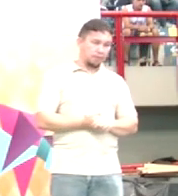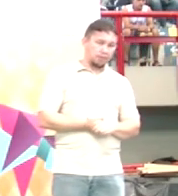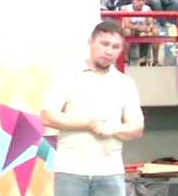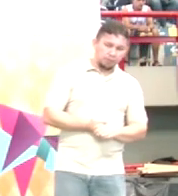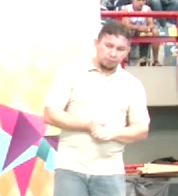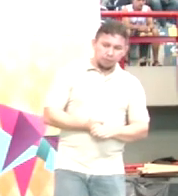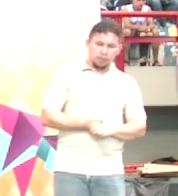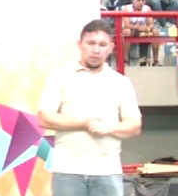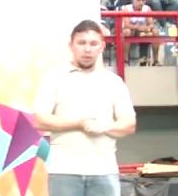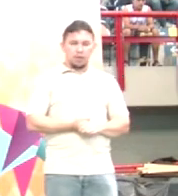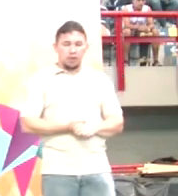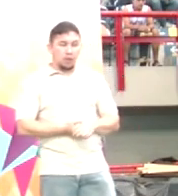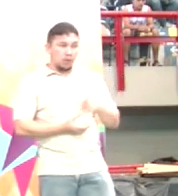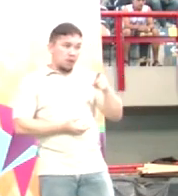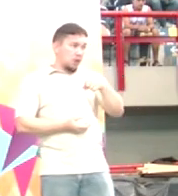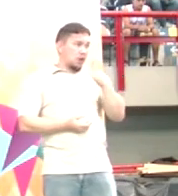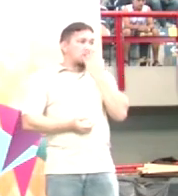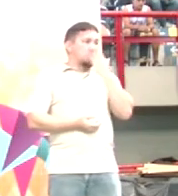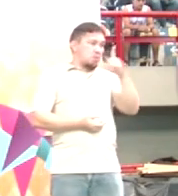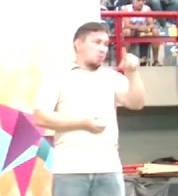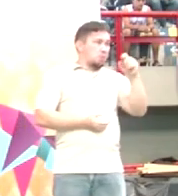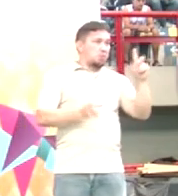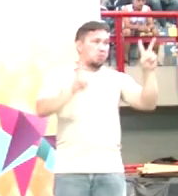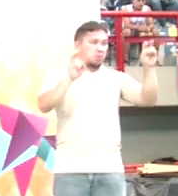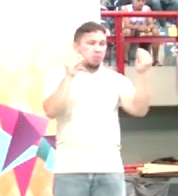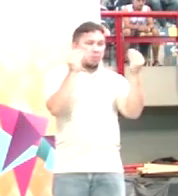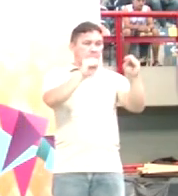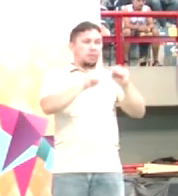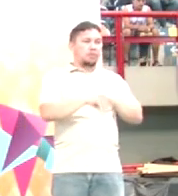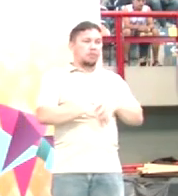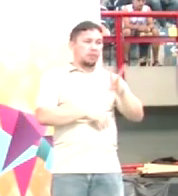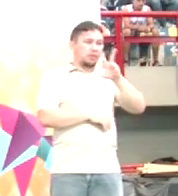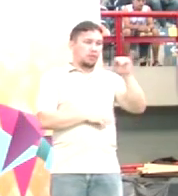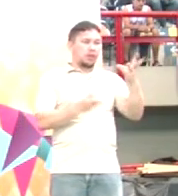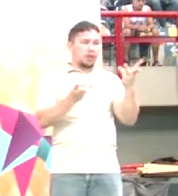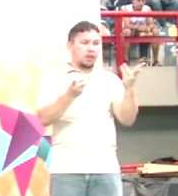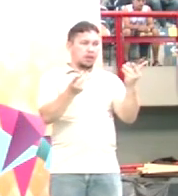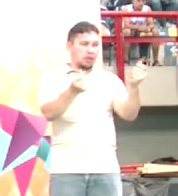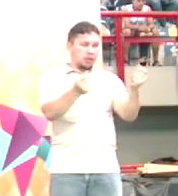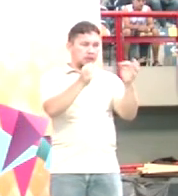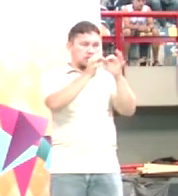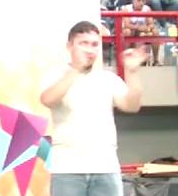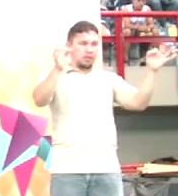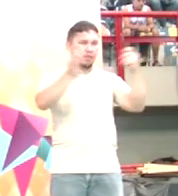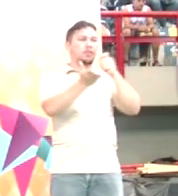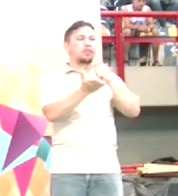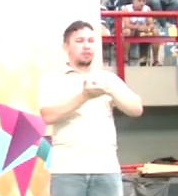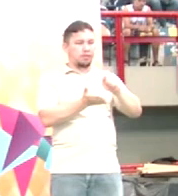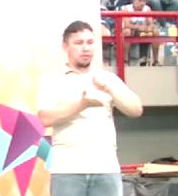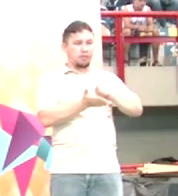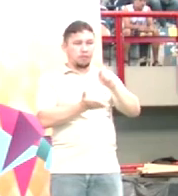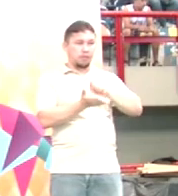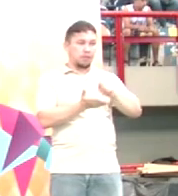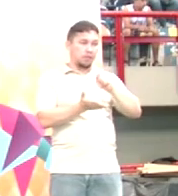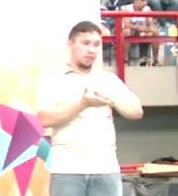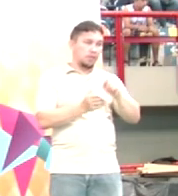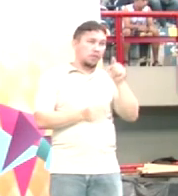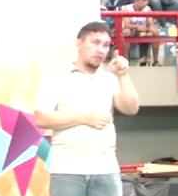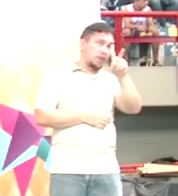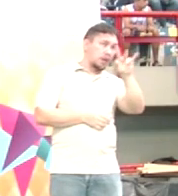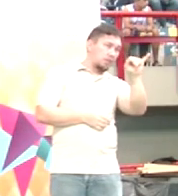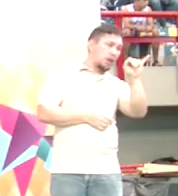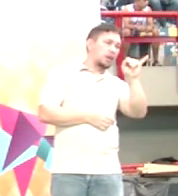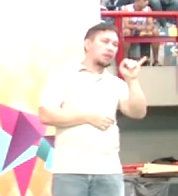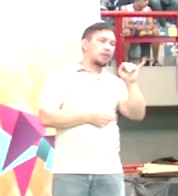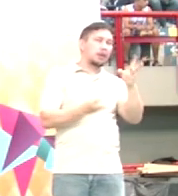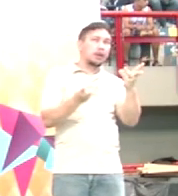Quem optar por botar o título vai ser contado como linha escrita. Se vai ser contado